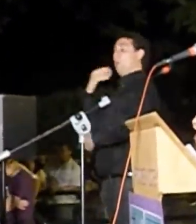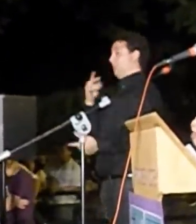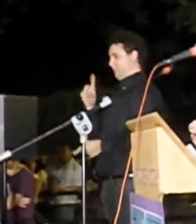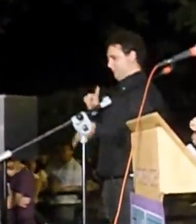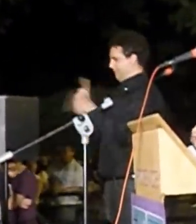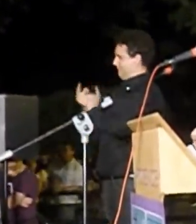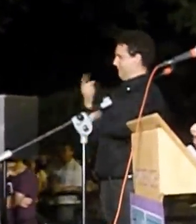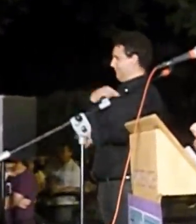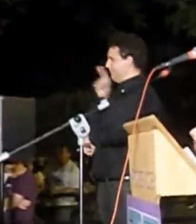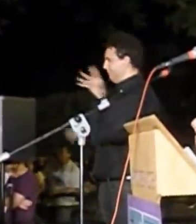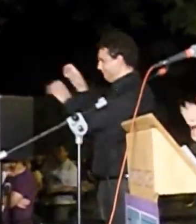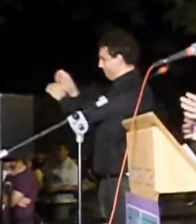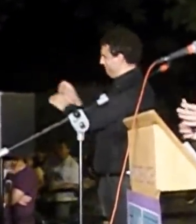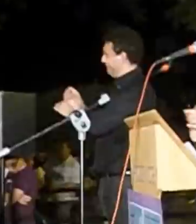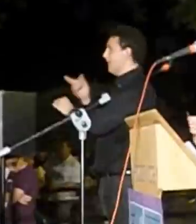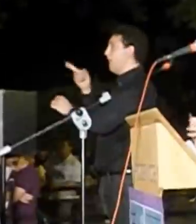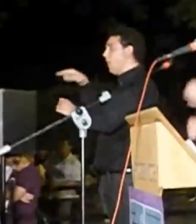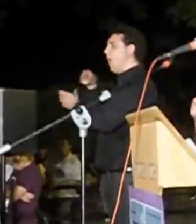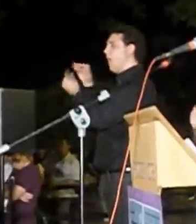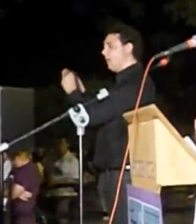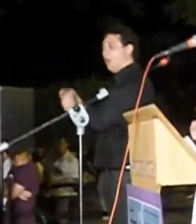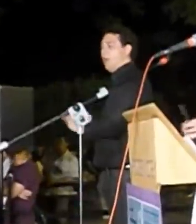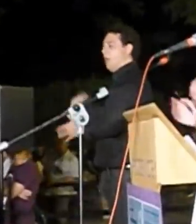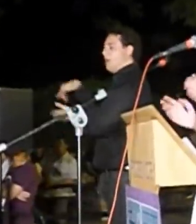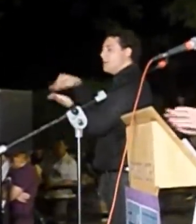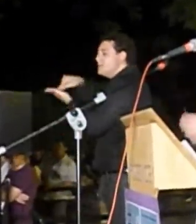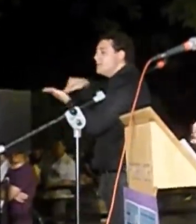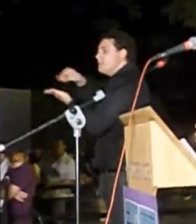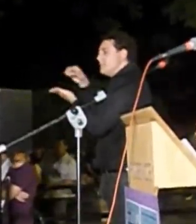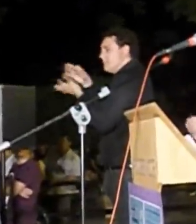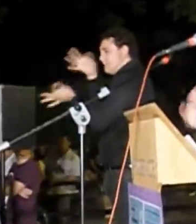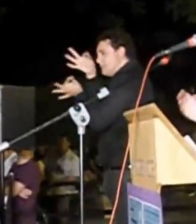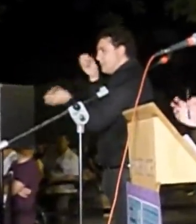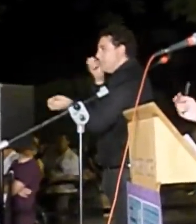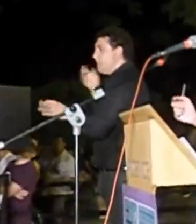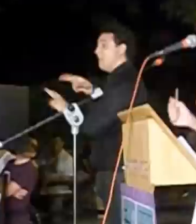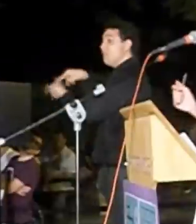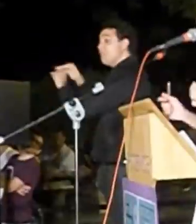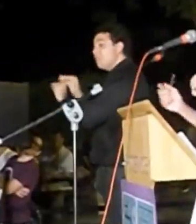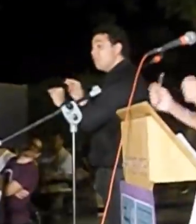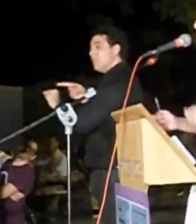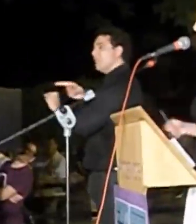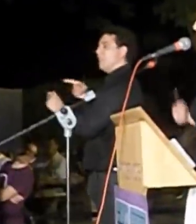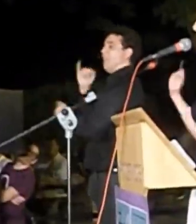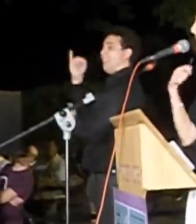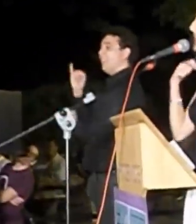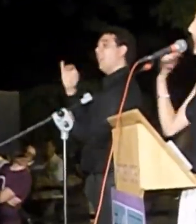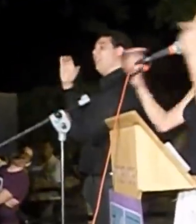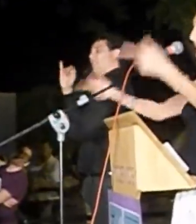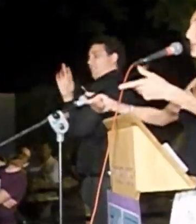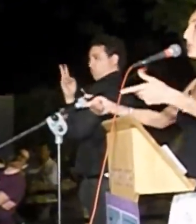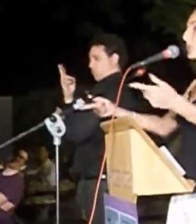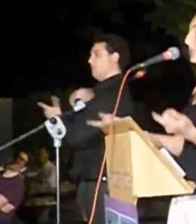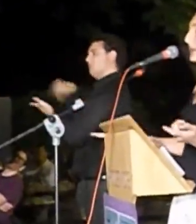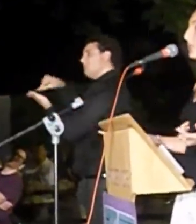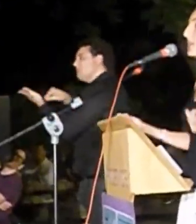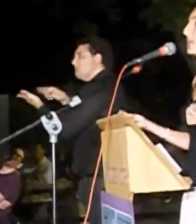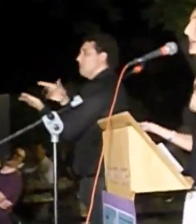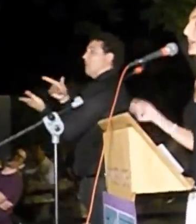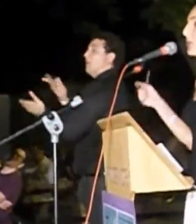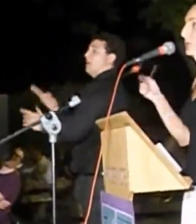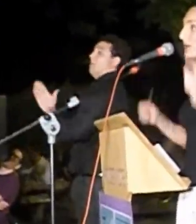lo van a redactar y cuando esté bien redactado tanto el Z como como el tip cuando esté bien redactado nos lo presentarán al parlamento